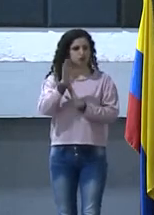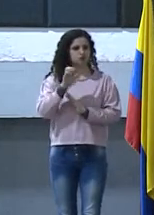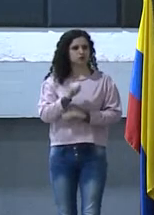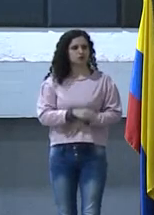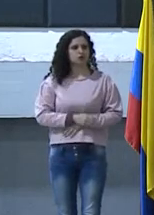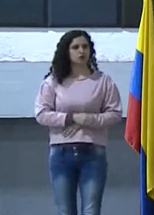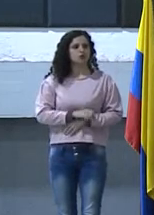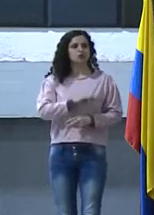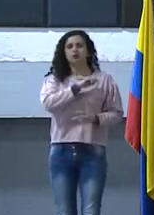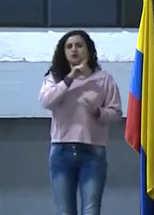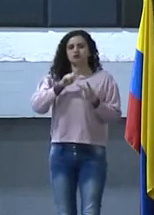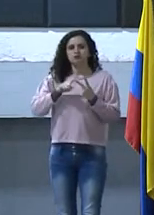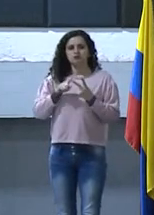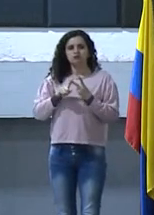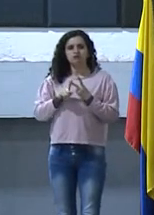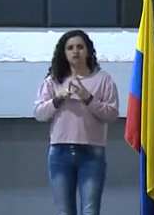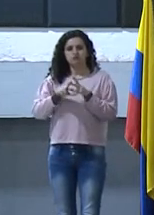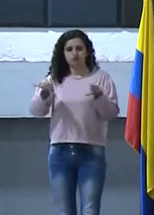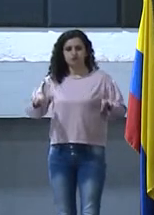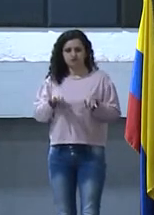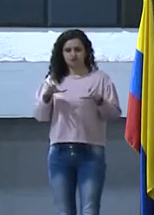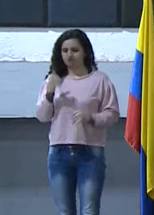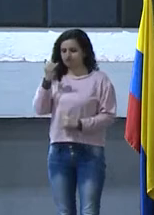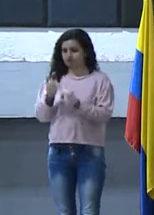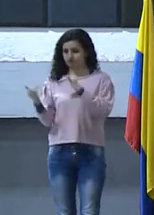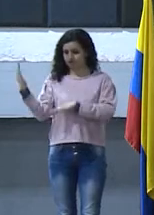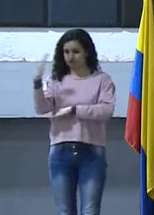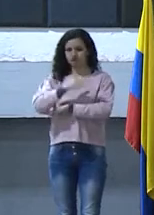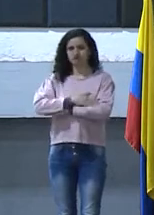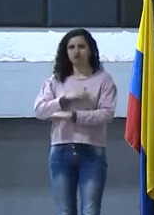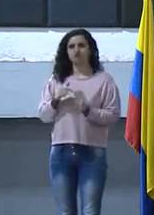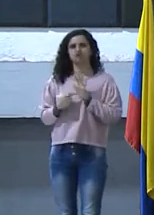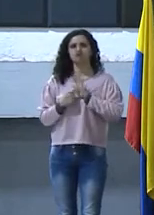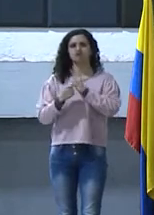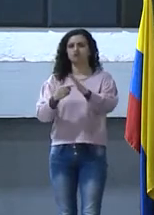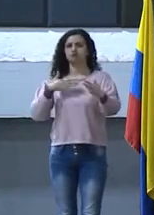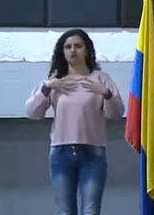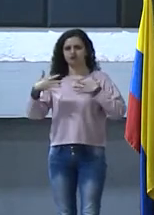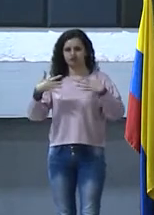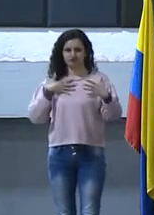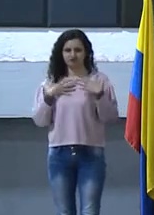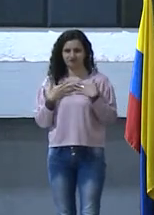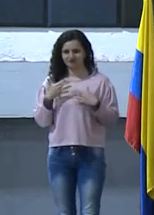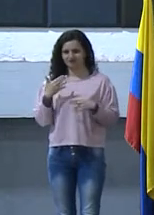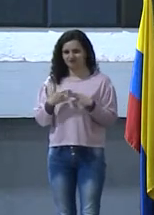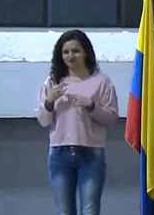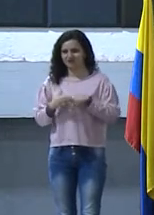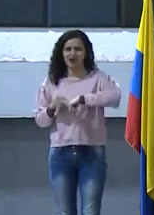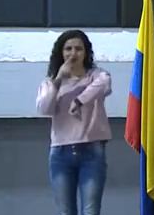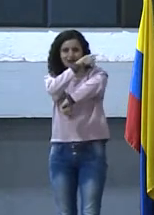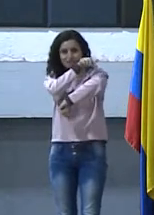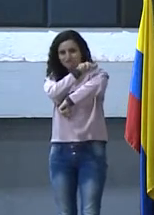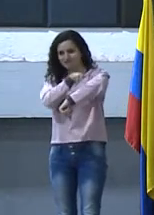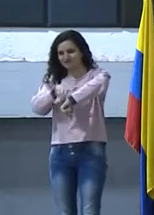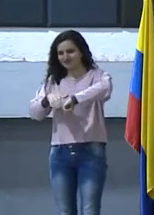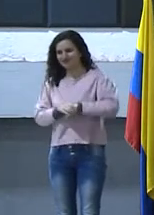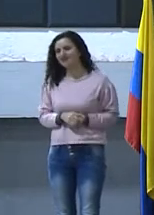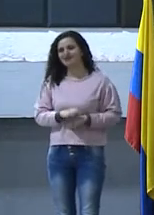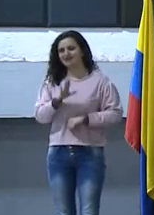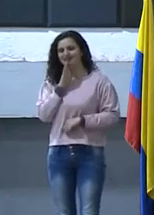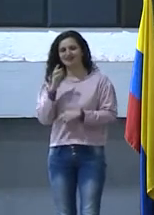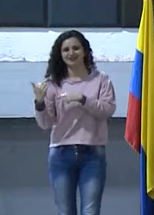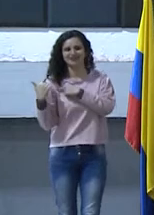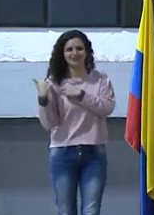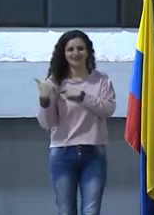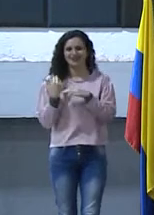con que cerramos la jornada del día de hoy es la presentación de la obra de teatro arriba camino abajo a cargo de la licenciatura